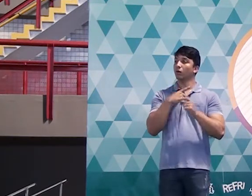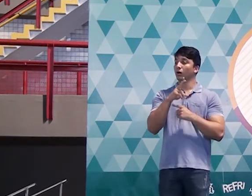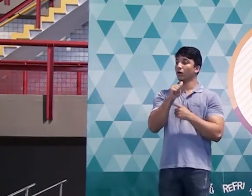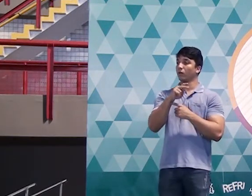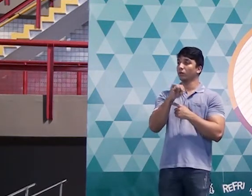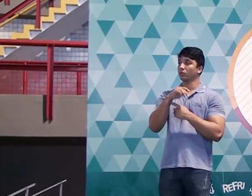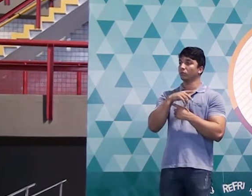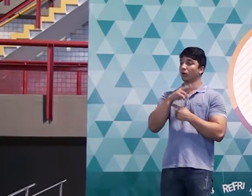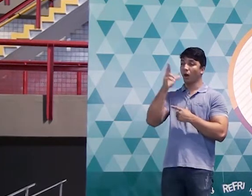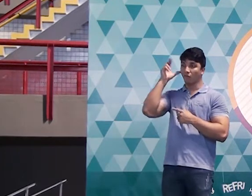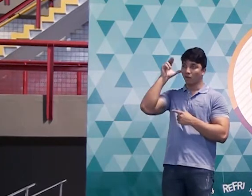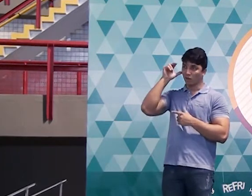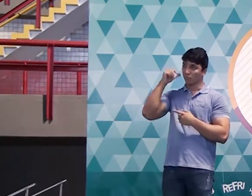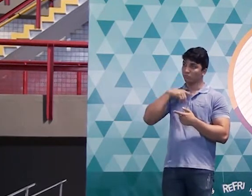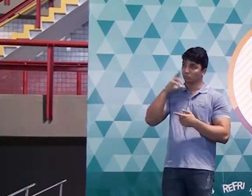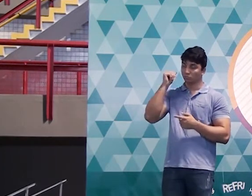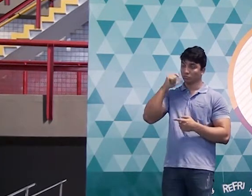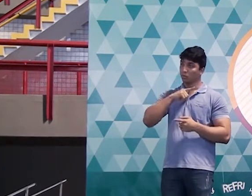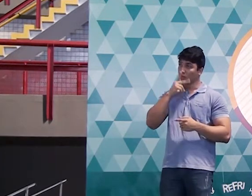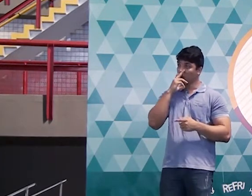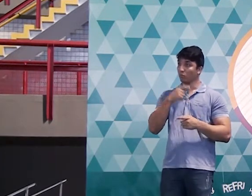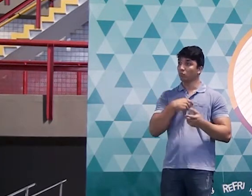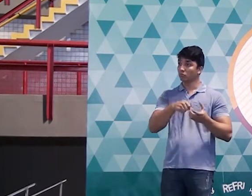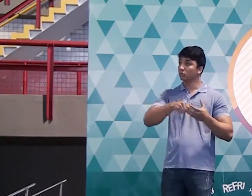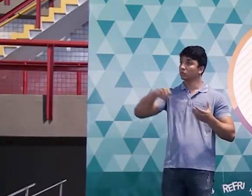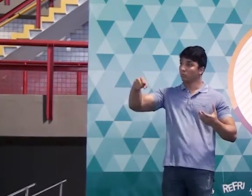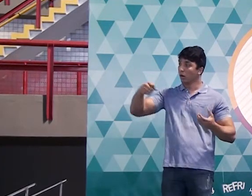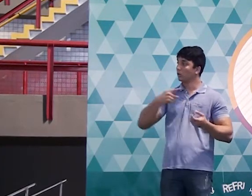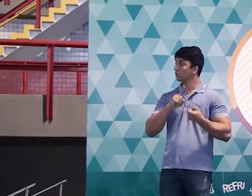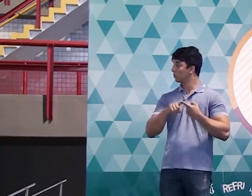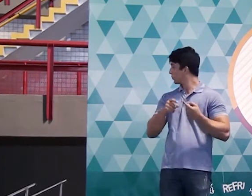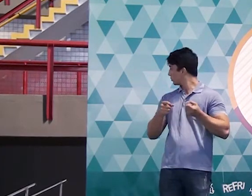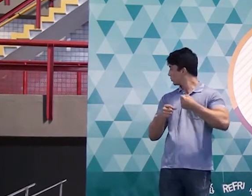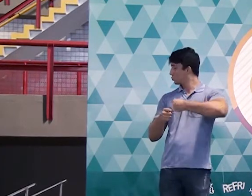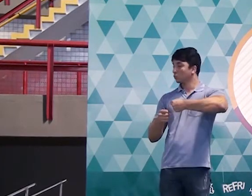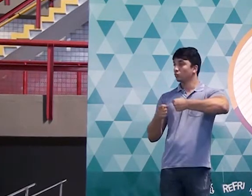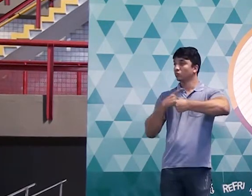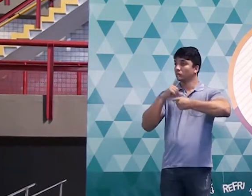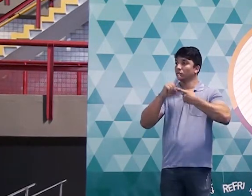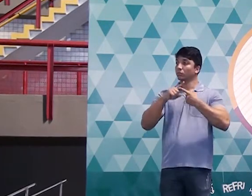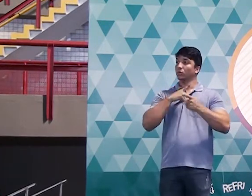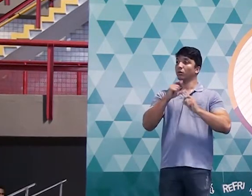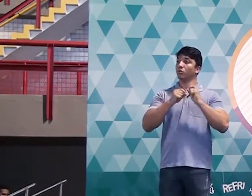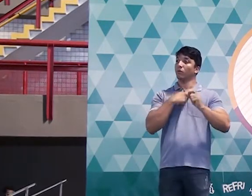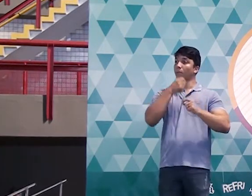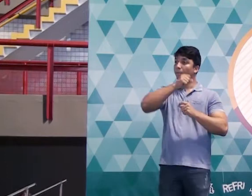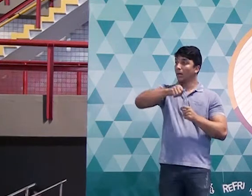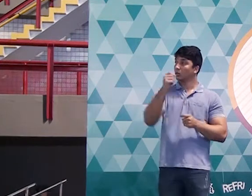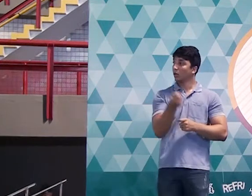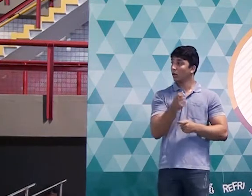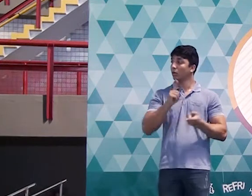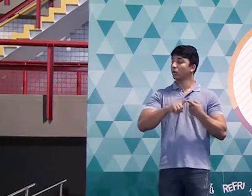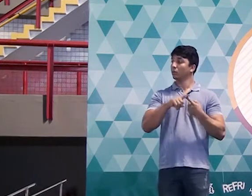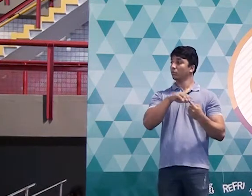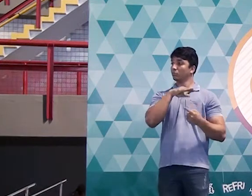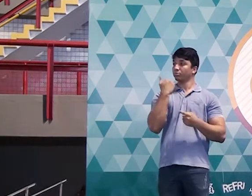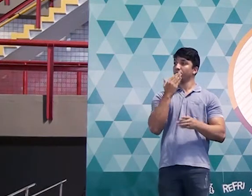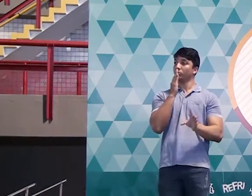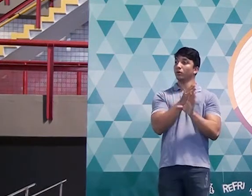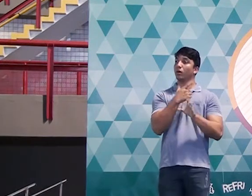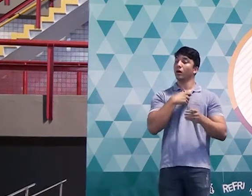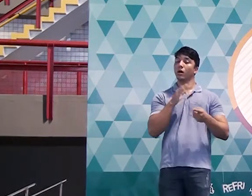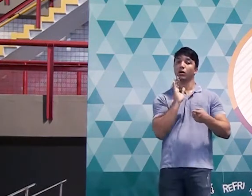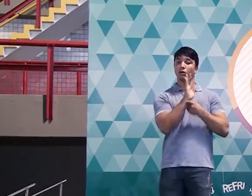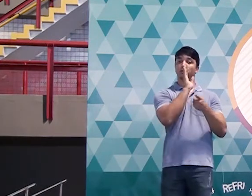cavaleiro. Recebe um cavalo, uma espada, um escudo, e ele vai matar e morrer pelo